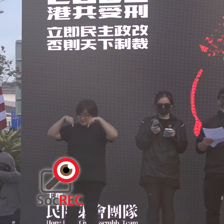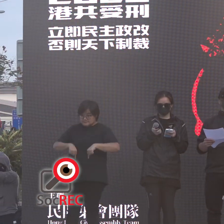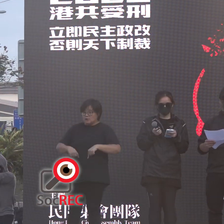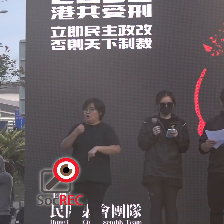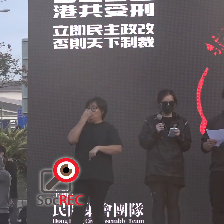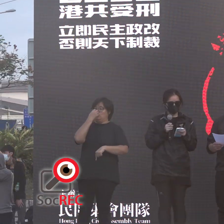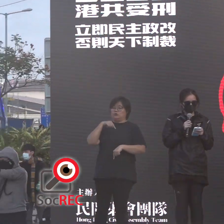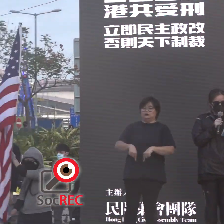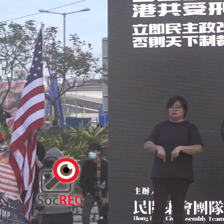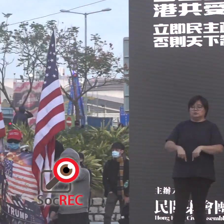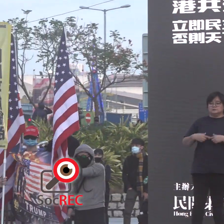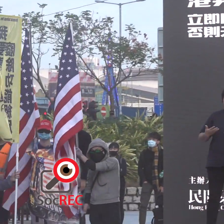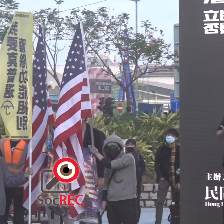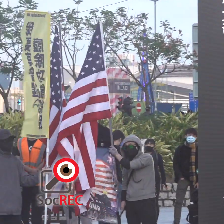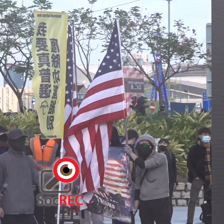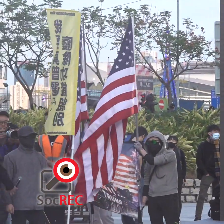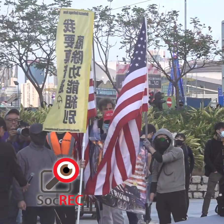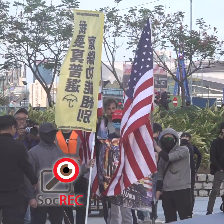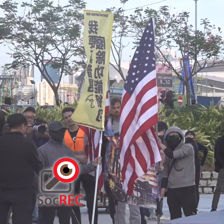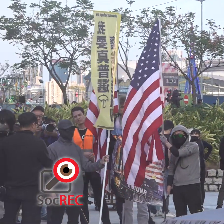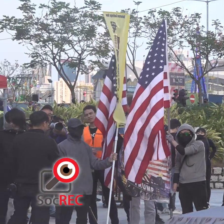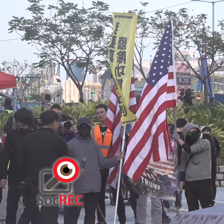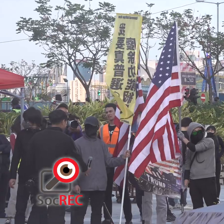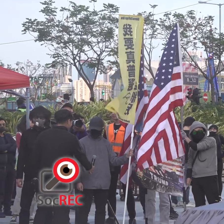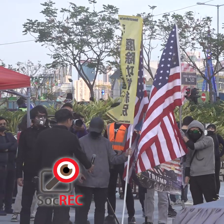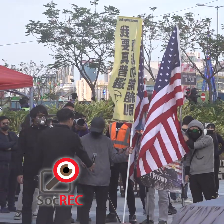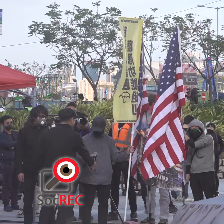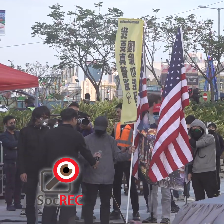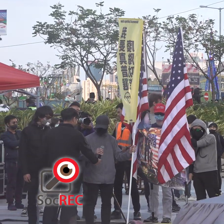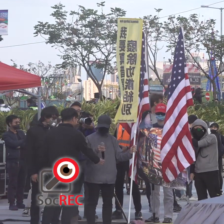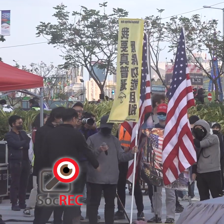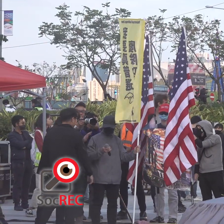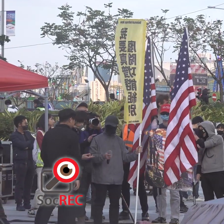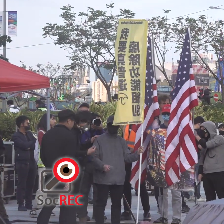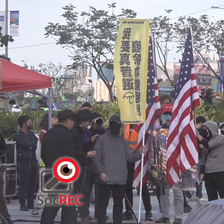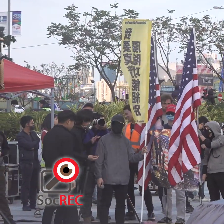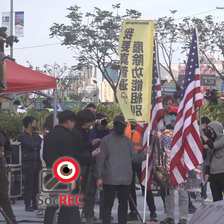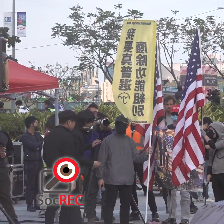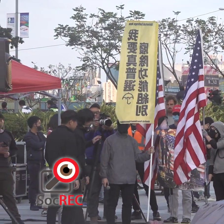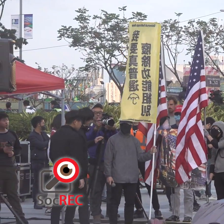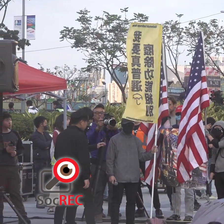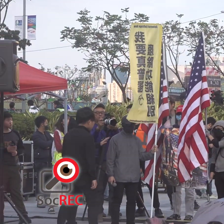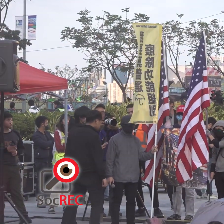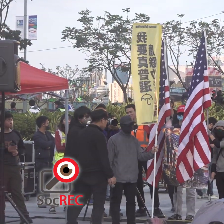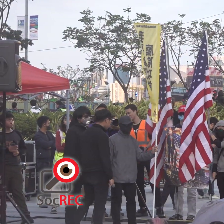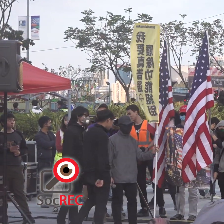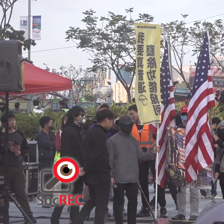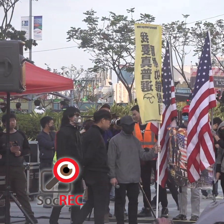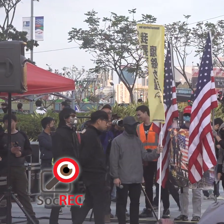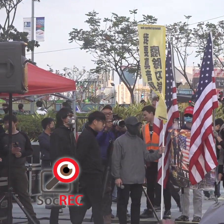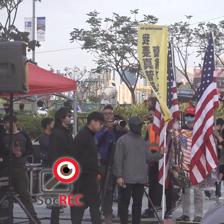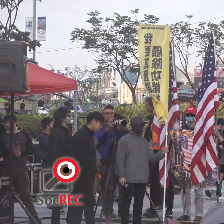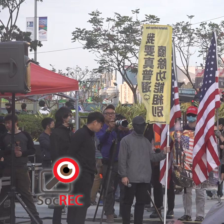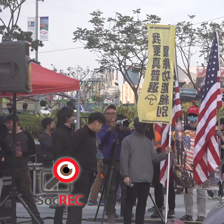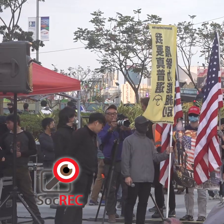行動的代表。 The final part of our program takes us back home to Hong Kong. Coming first onto